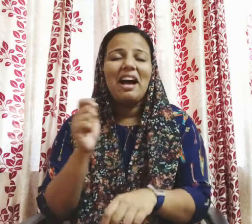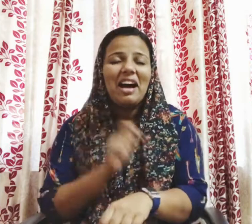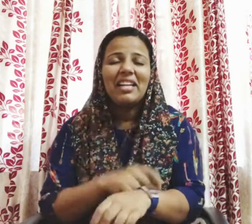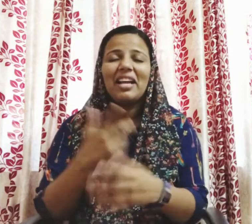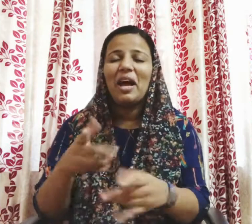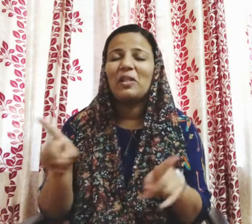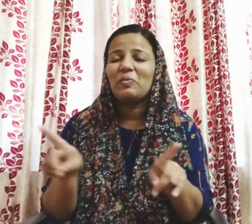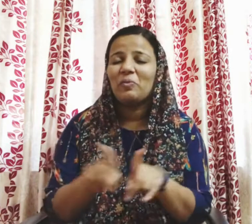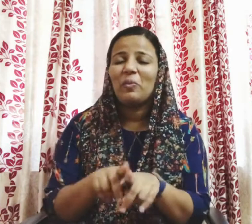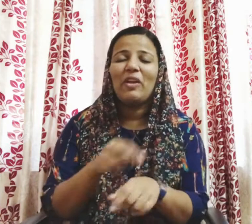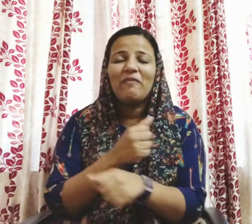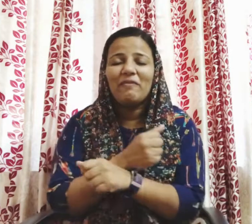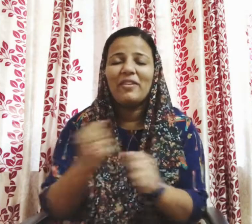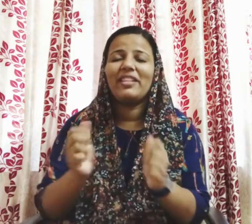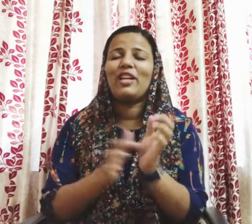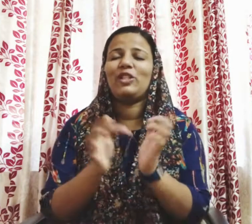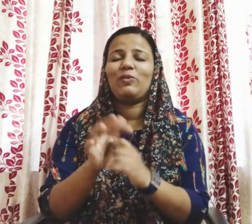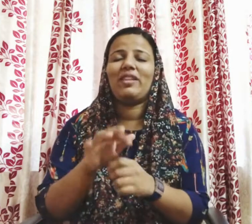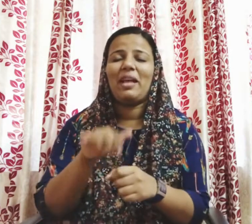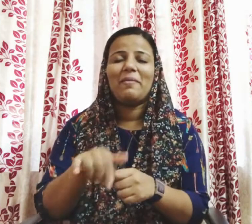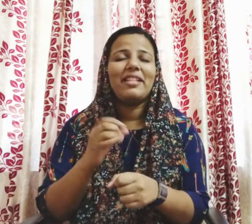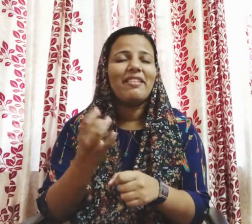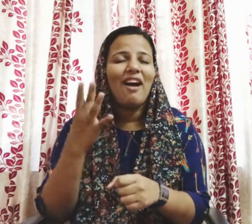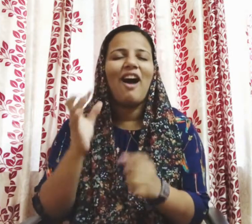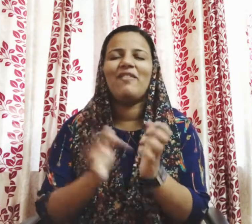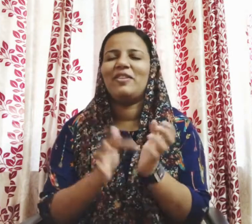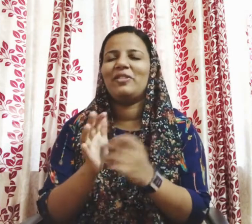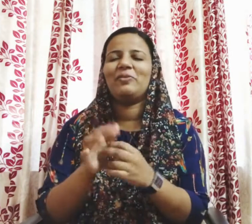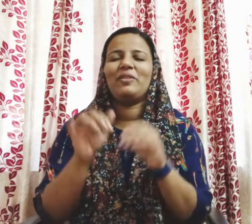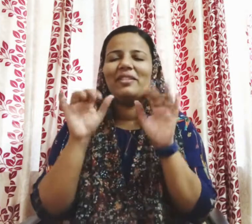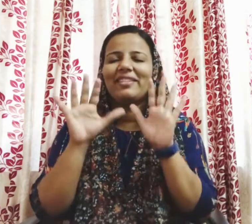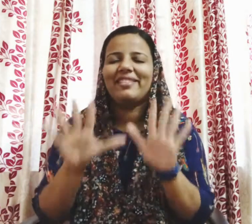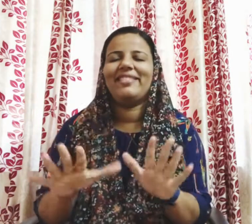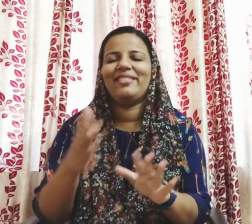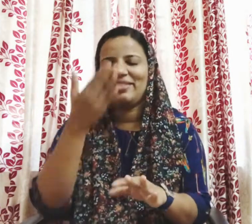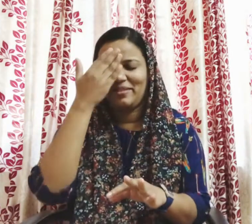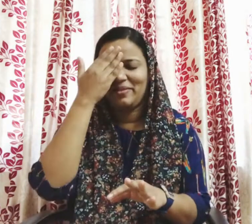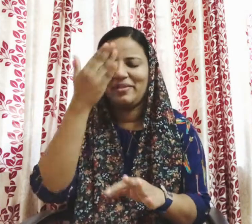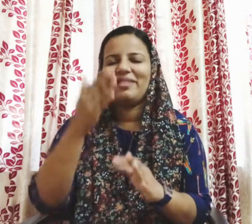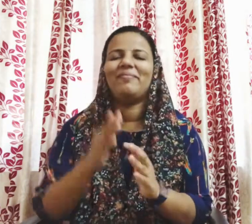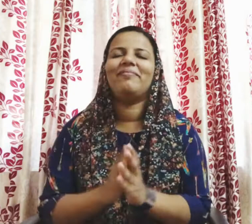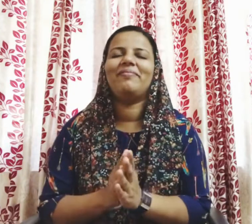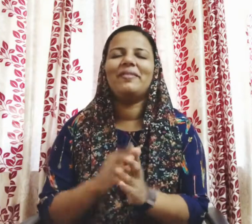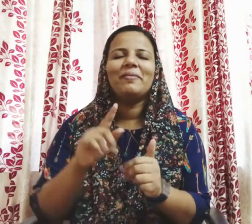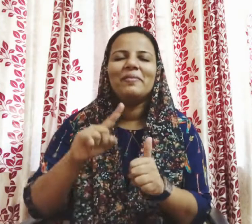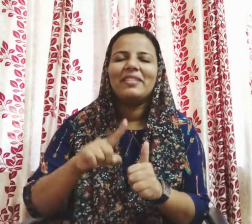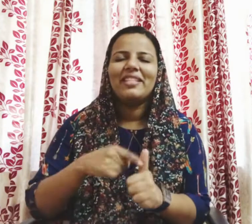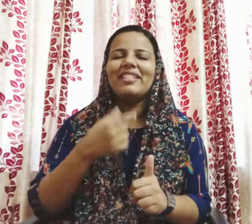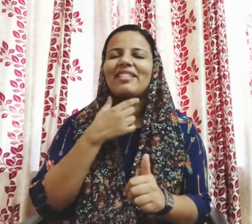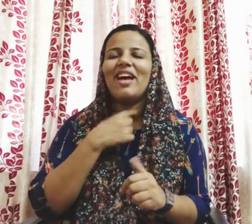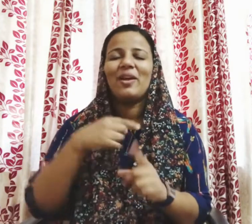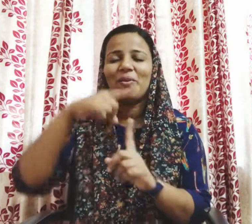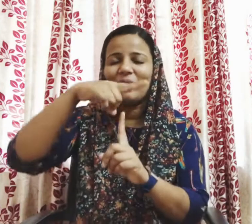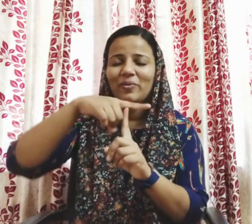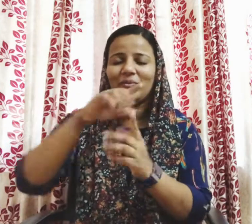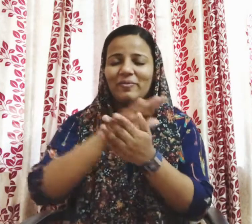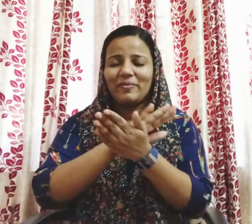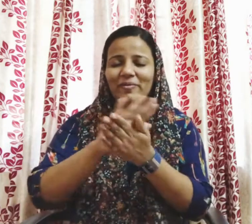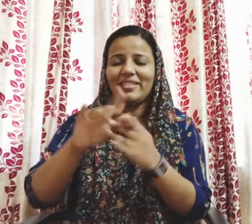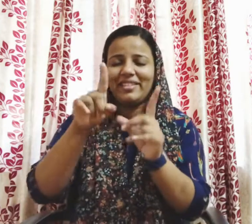അടിപ്പിണരുകളുടെ സൗഖ്യം ഈ മോർണിംഗ് മെസ്സേജിലൂടെ കഥാവേ തൻ്റെ ജനത്തിൻ്റെ മേൽ അങ്ങ് പകർന്നുകൊണ്ടിരിക്കുന്നതിനായി സ്തോത്രം. പ്രത്യേകിച്ച് തൈറോയിഡിനാൽ